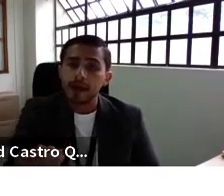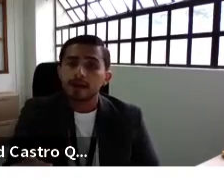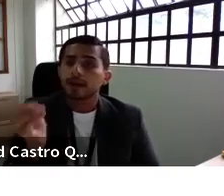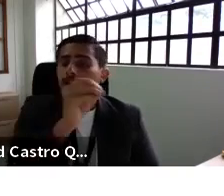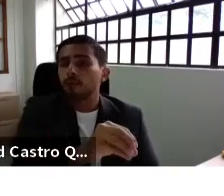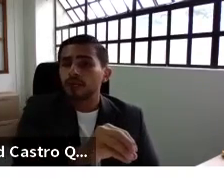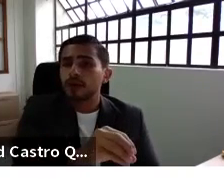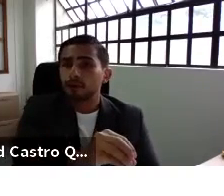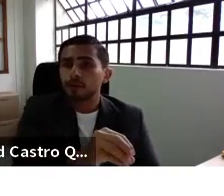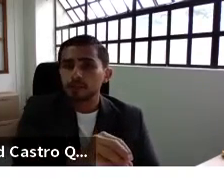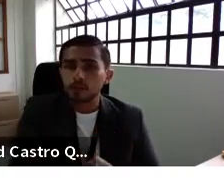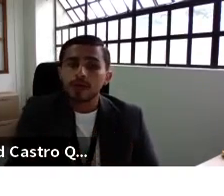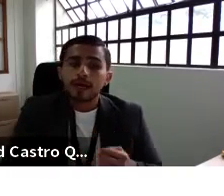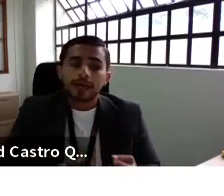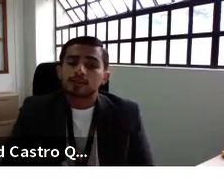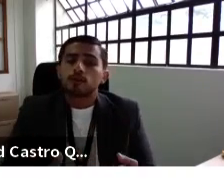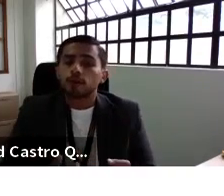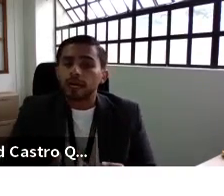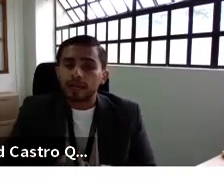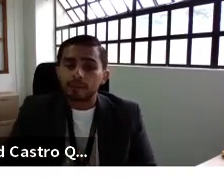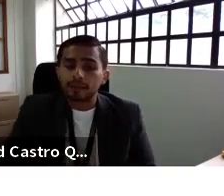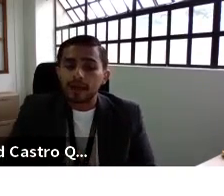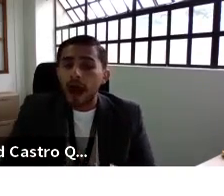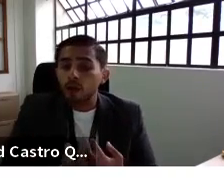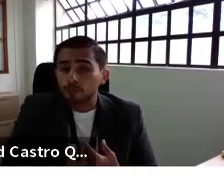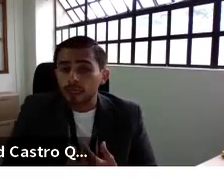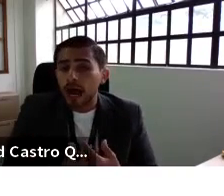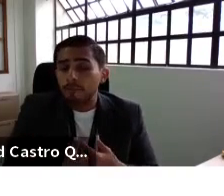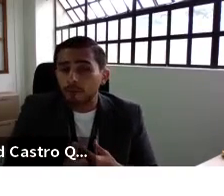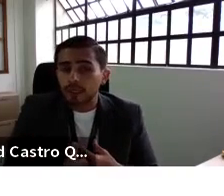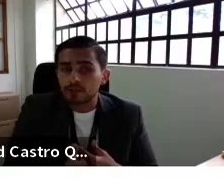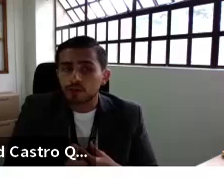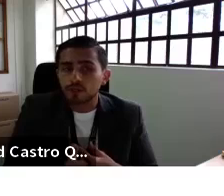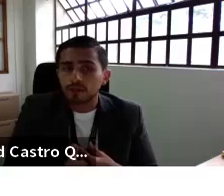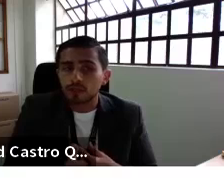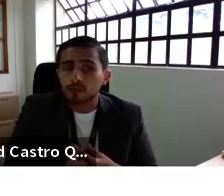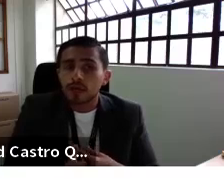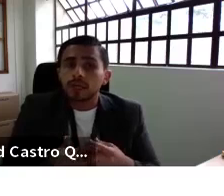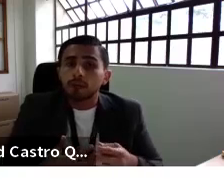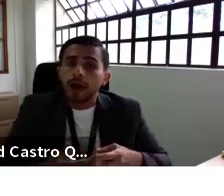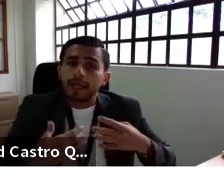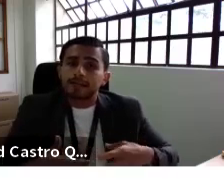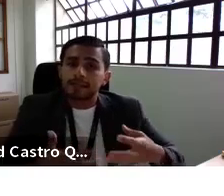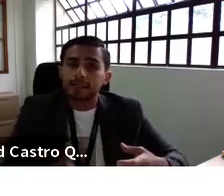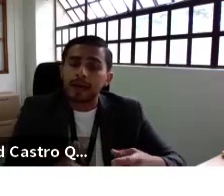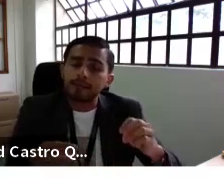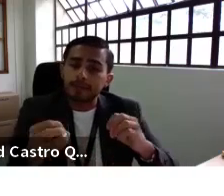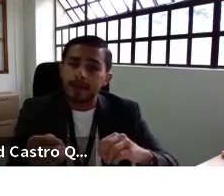en el componente de apropiación, que las comunidades realmente adopten apropien esos conocimientos y pueda generarse allí capacidades